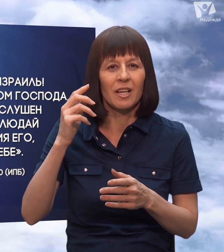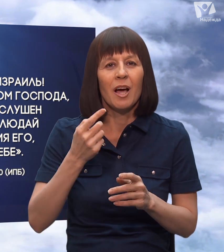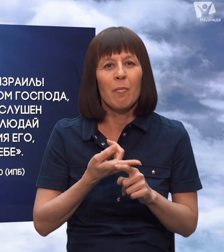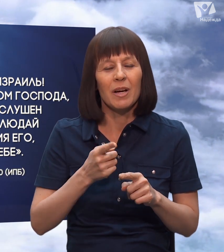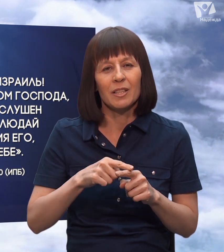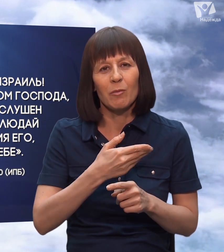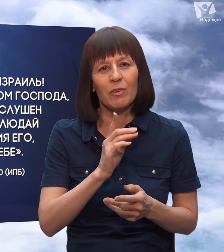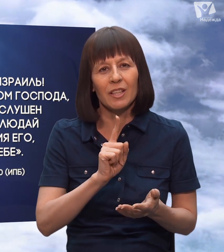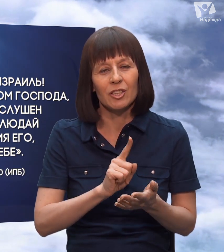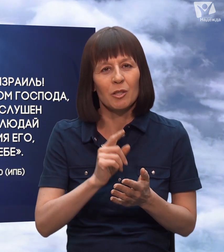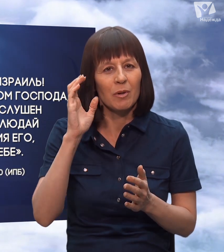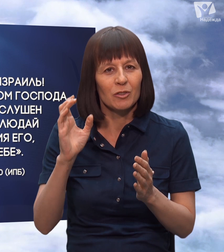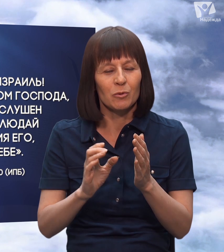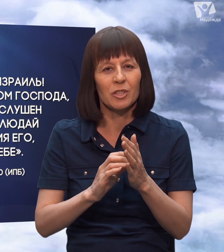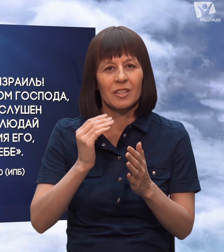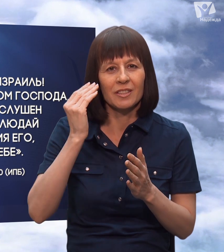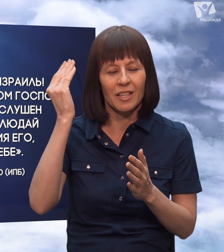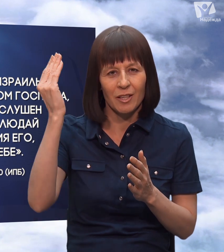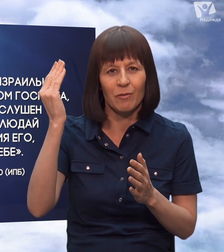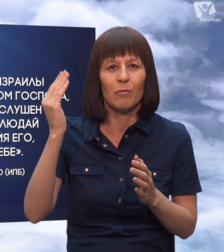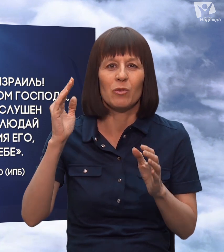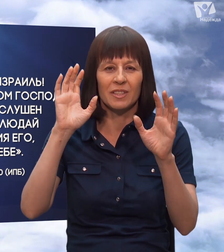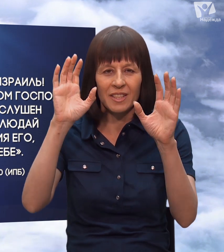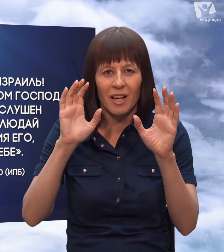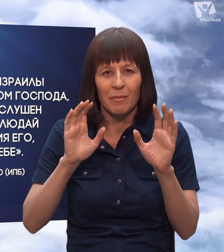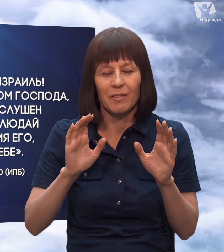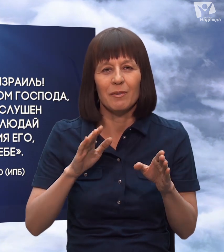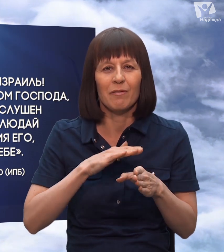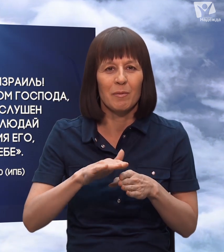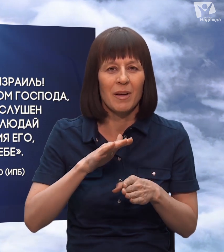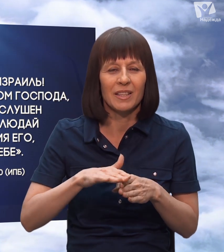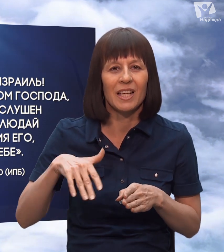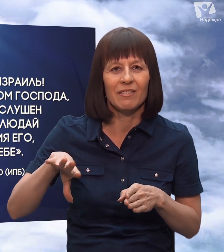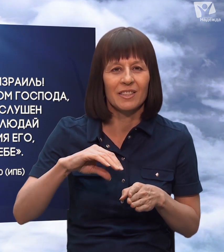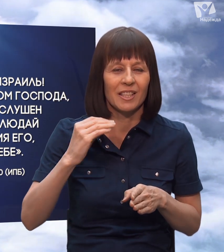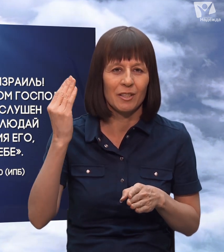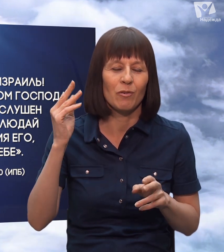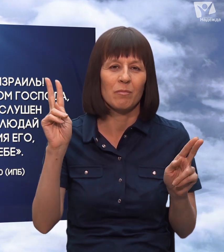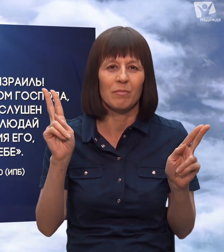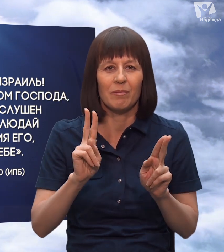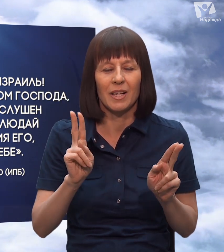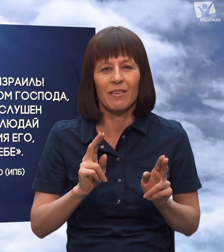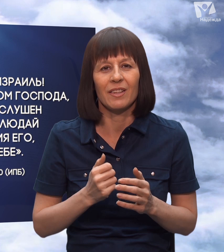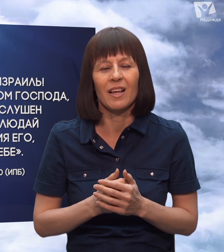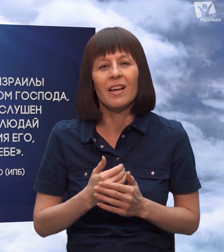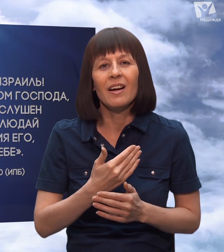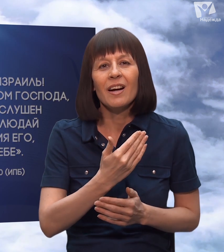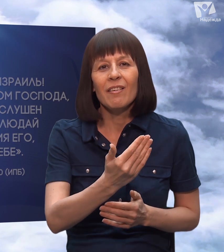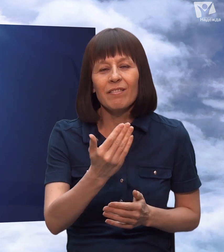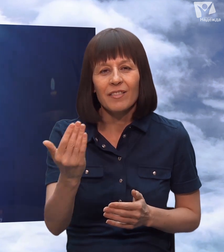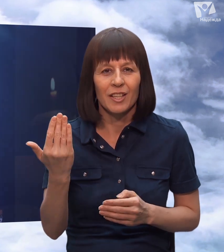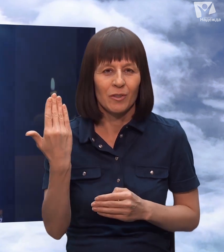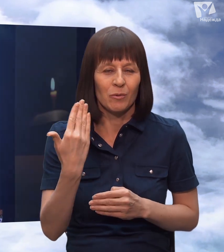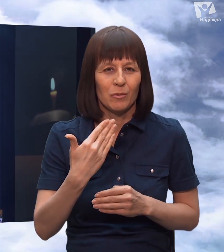послушным господу богу твоему соблюдая заповеди его установления которые я ныне передал тебе то есть ты